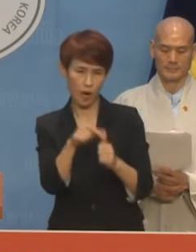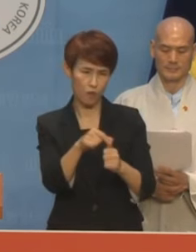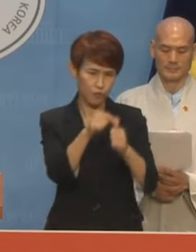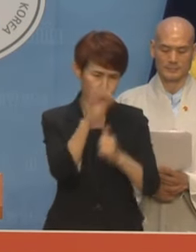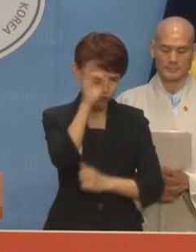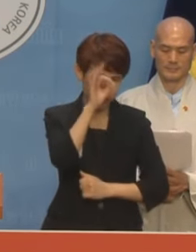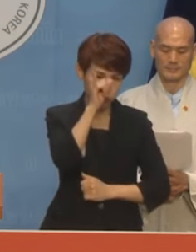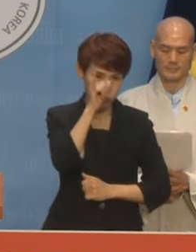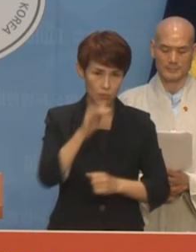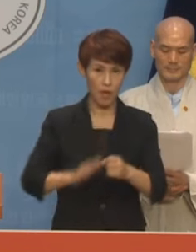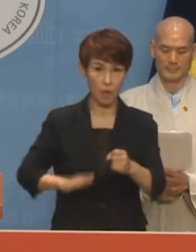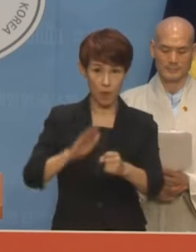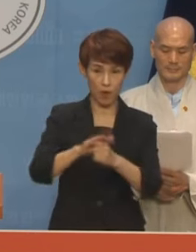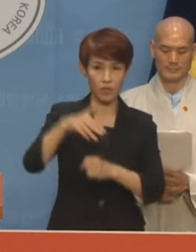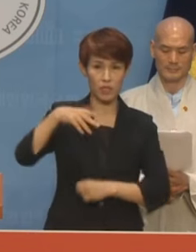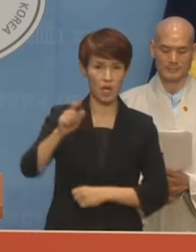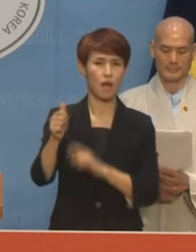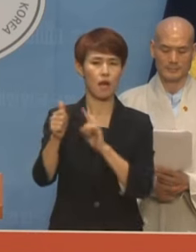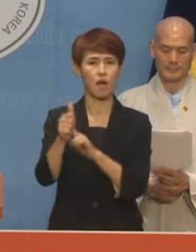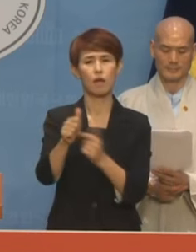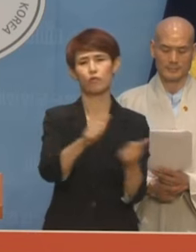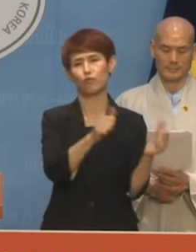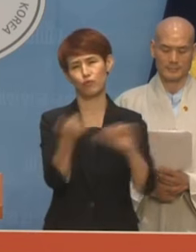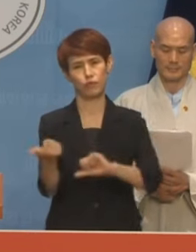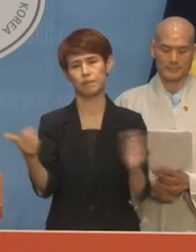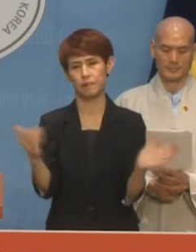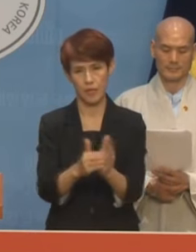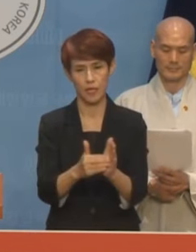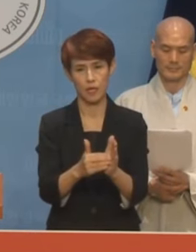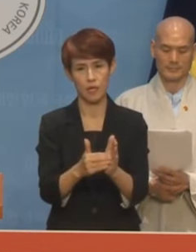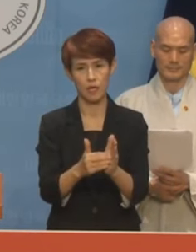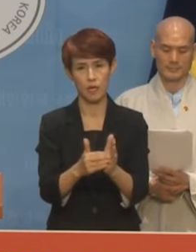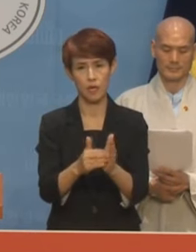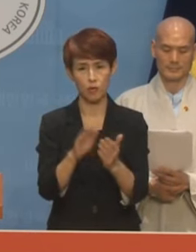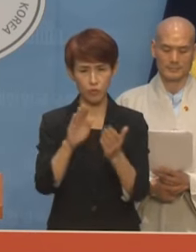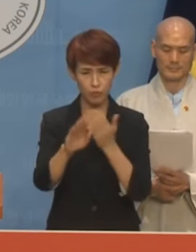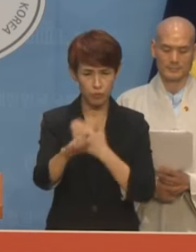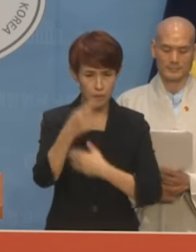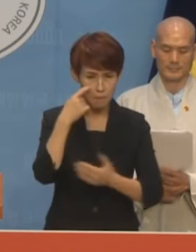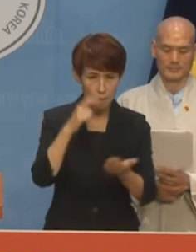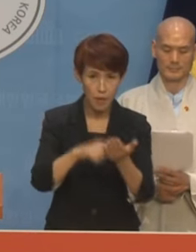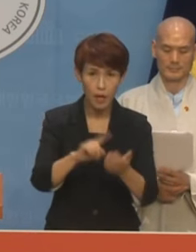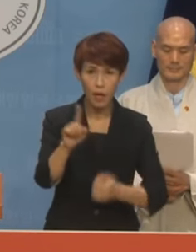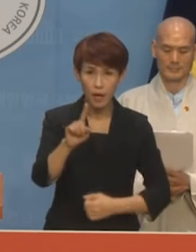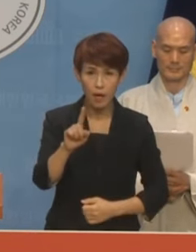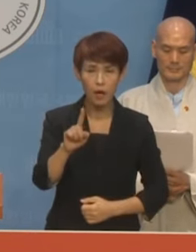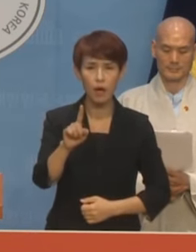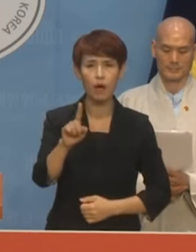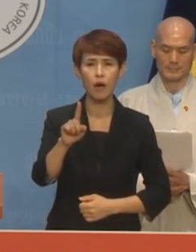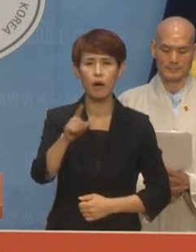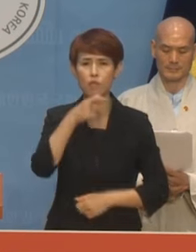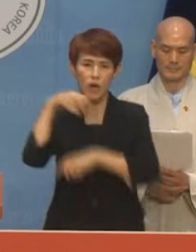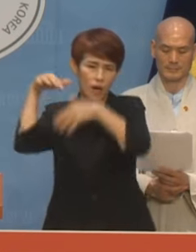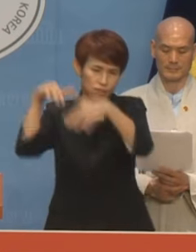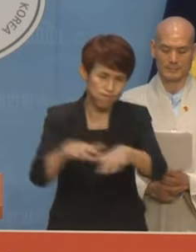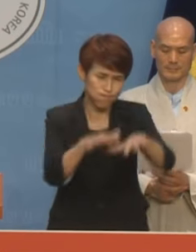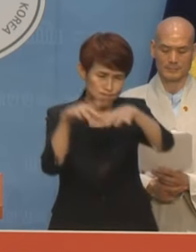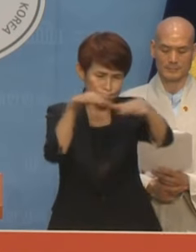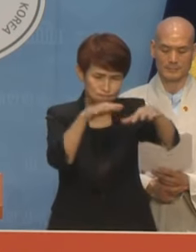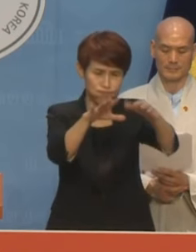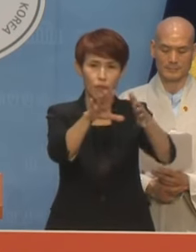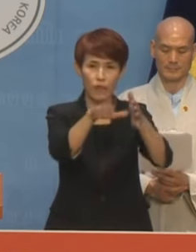해병대 최수근 해병이 목숨을 잃었고, 나중에 밝혀진 바에 의하면 이는 급류의